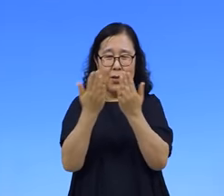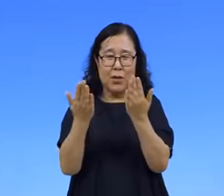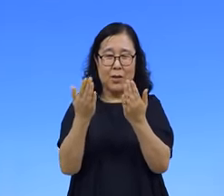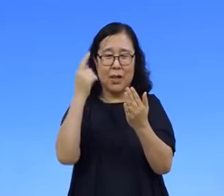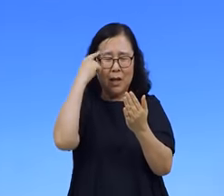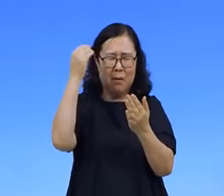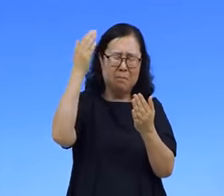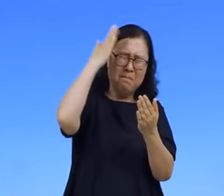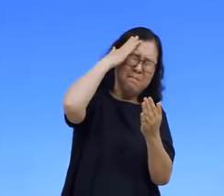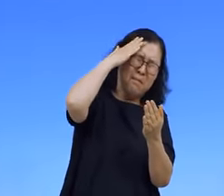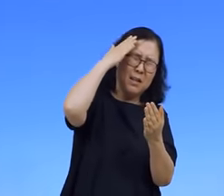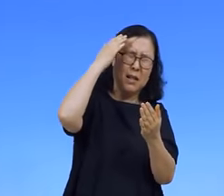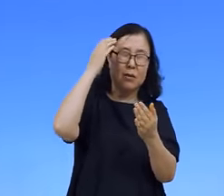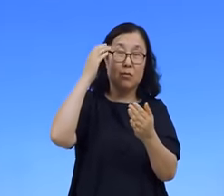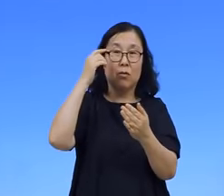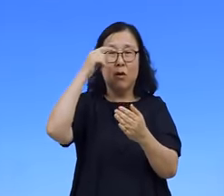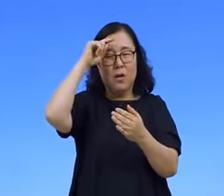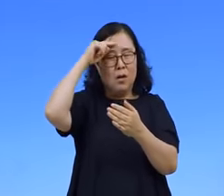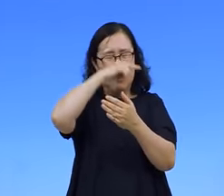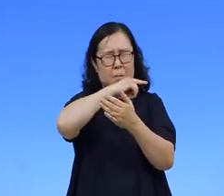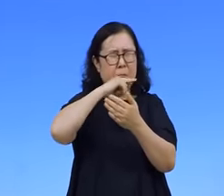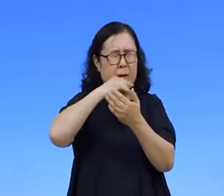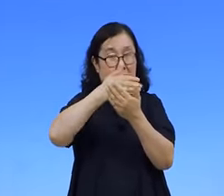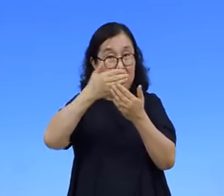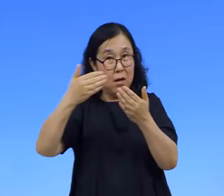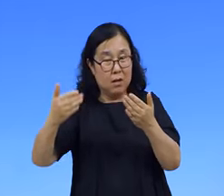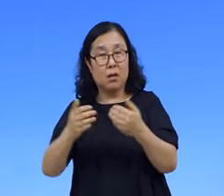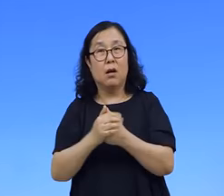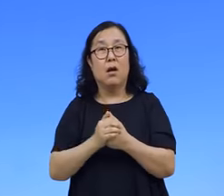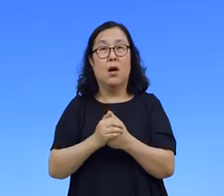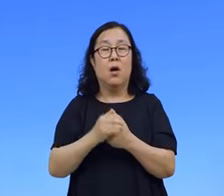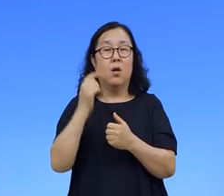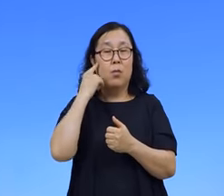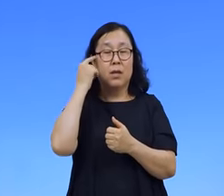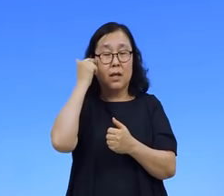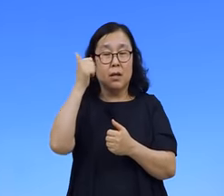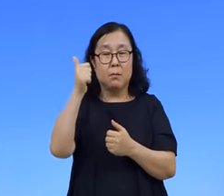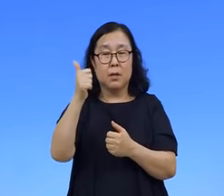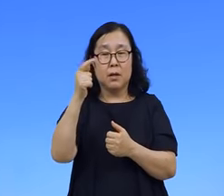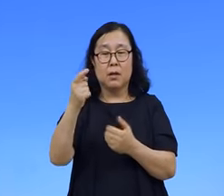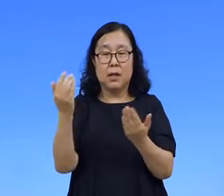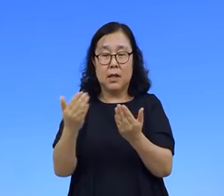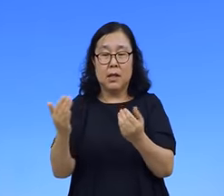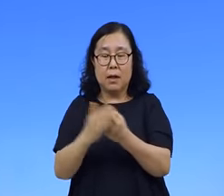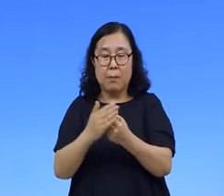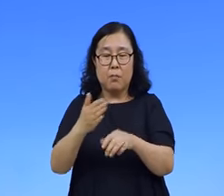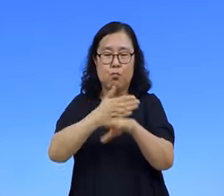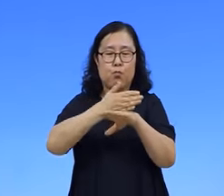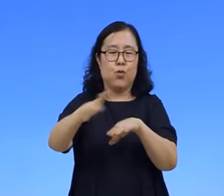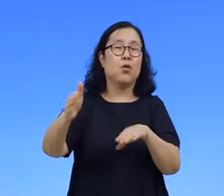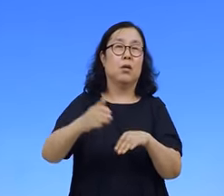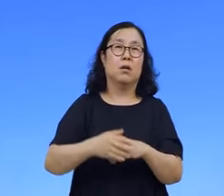그러니까요, 그거를 용서하고 넘어갈 교회가 어디 있습니까? 그 일로 이 목사님이 쫓겨난 거예요.